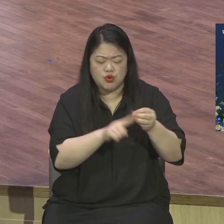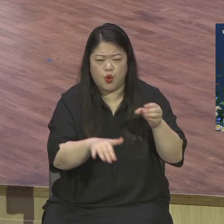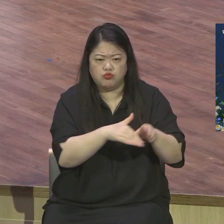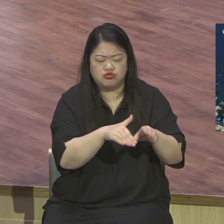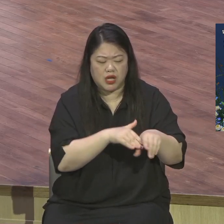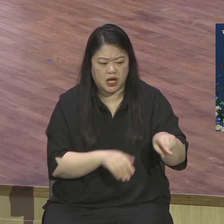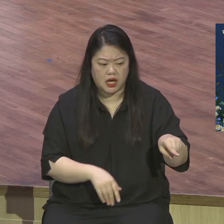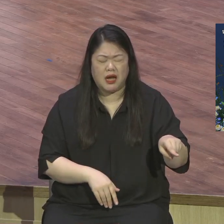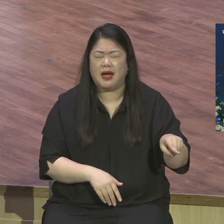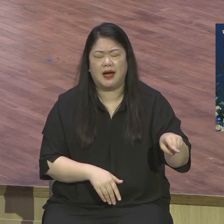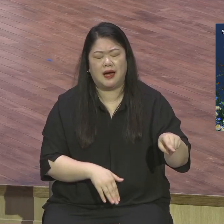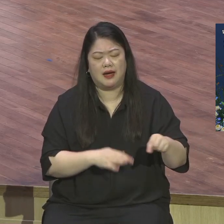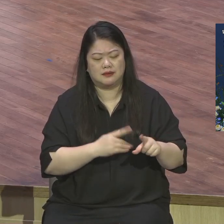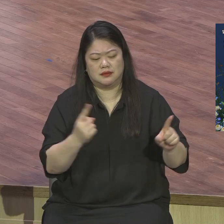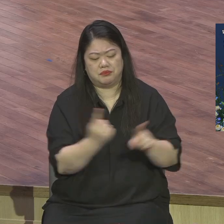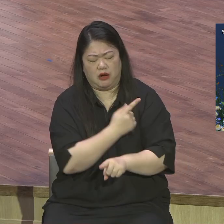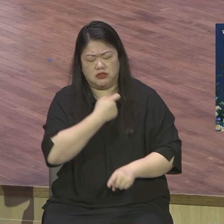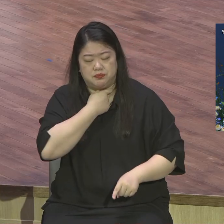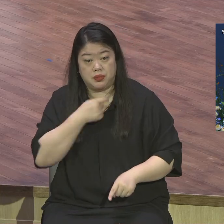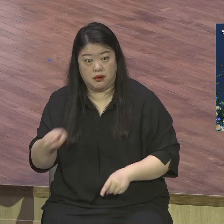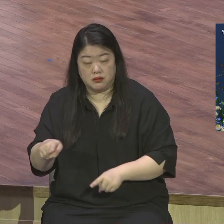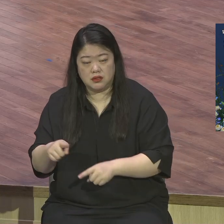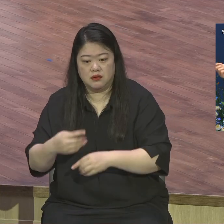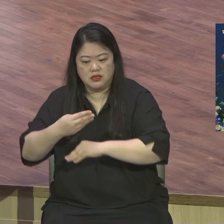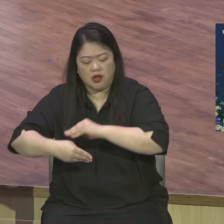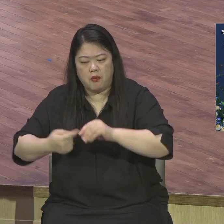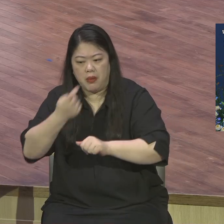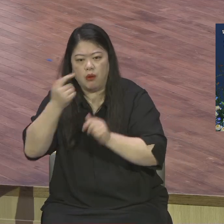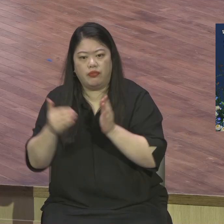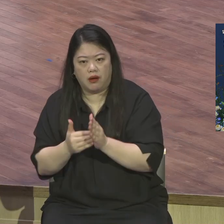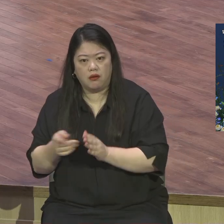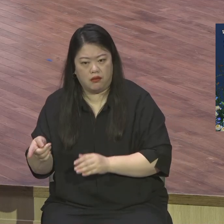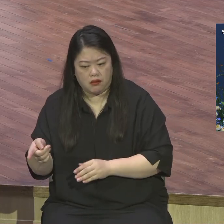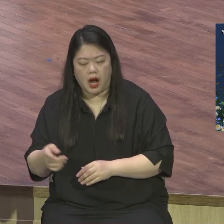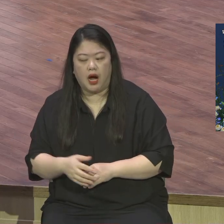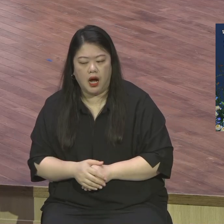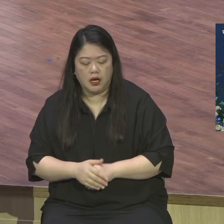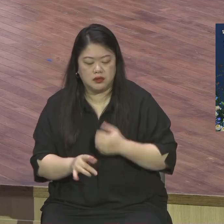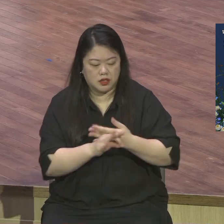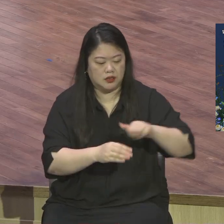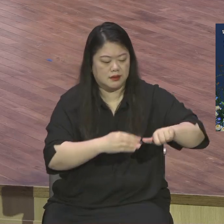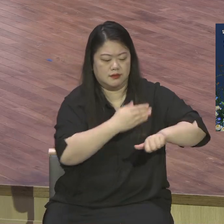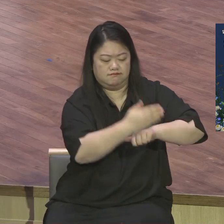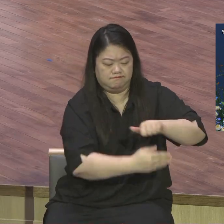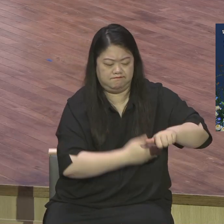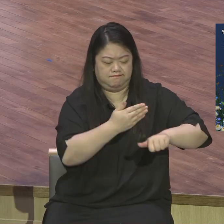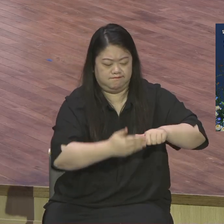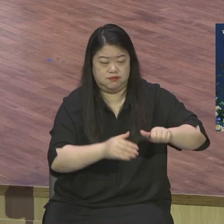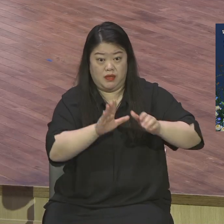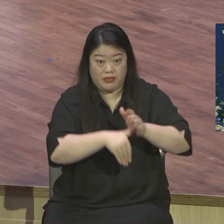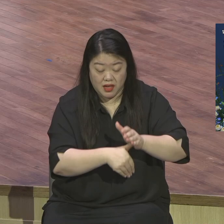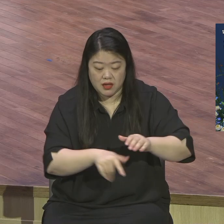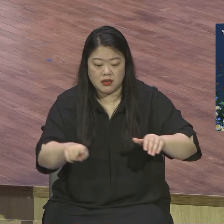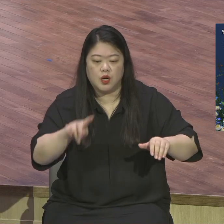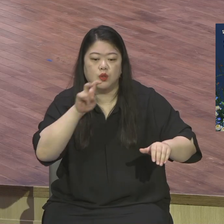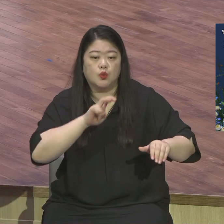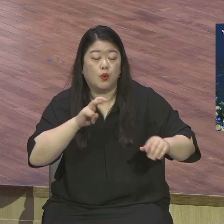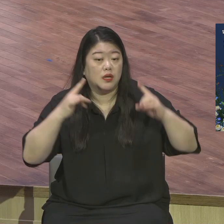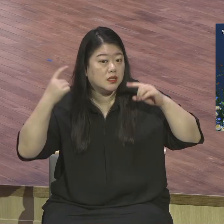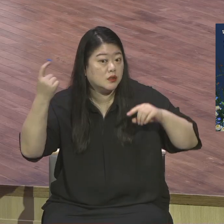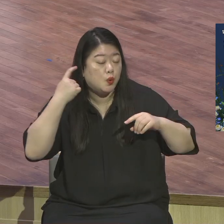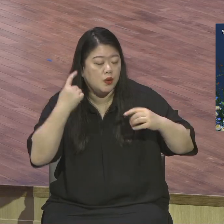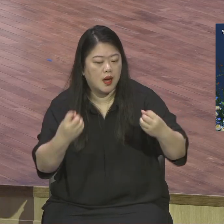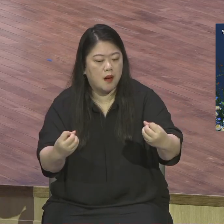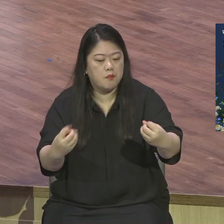마지막은 얼굴 보니까 그때 그때 잔양 잔양 잔양 틀으라고 그래서 잔양을 다 잔양 틀으세요 잔양을 다